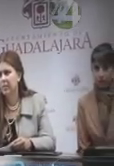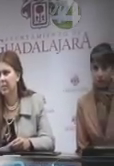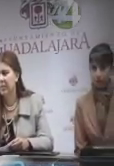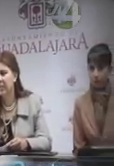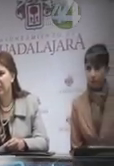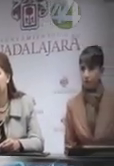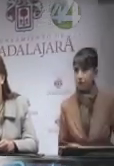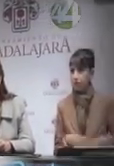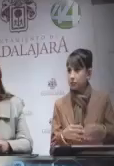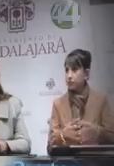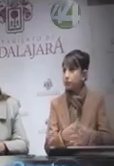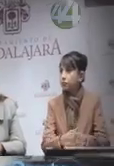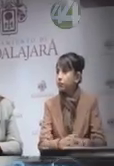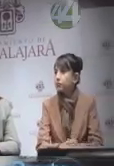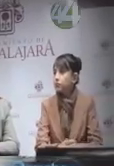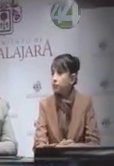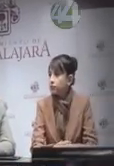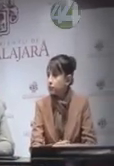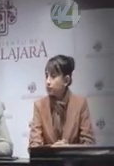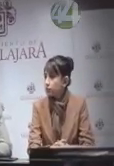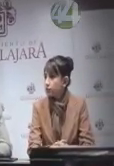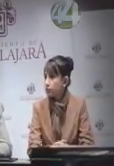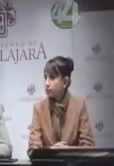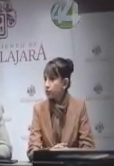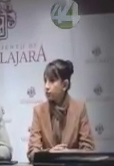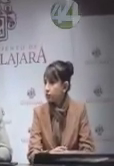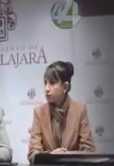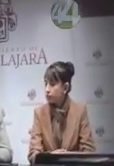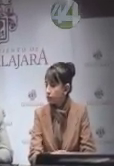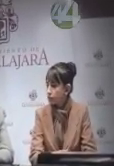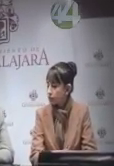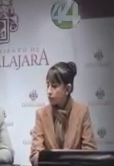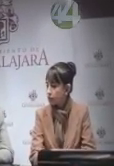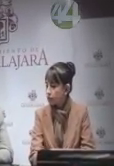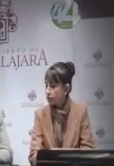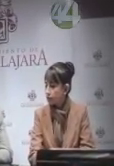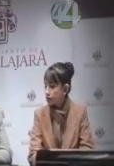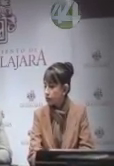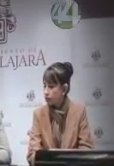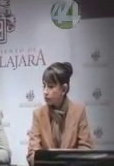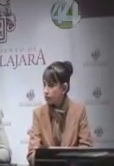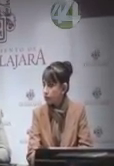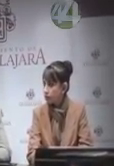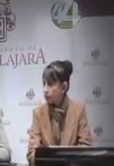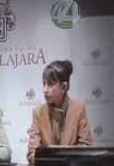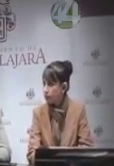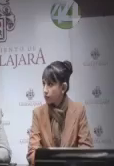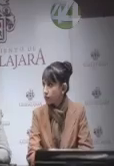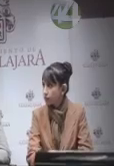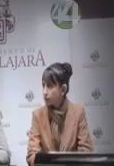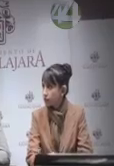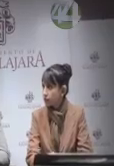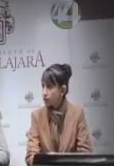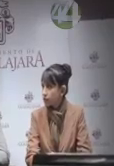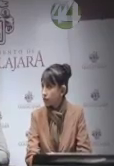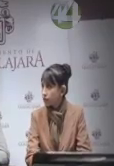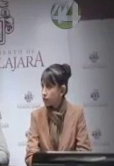un promedio del 18%. Esto es muy alarmante y sobre todo que las familias